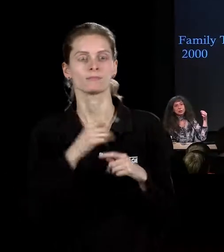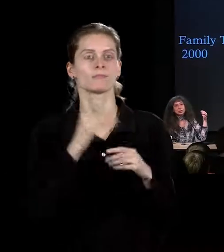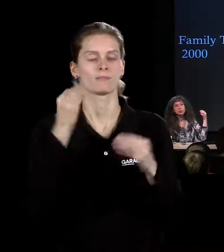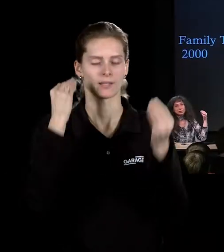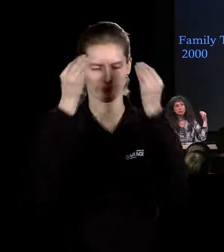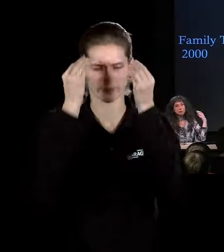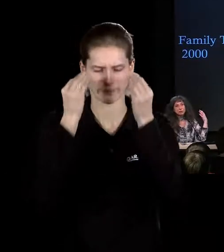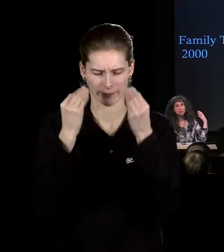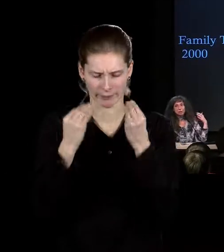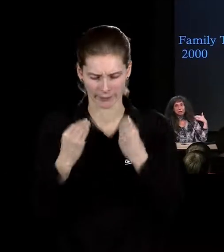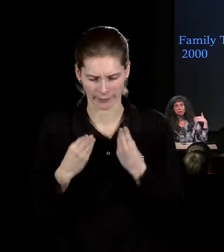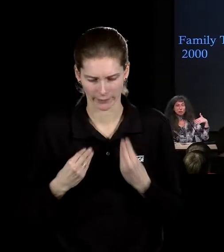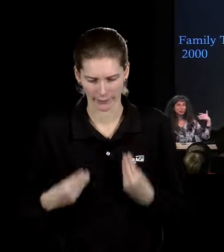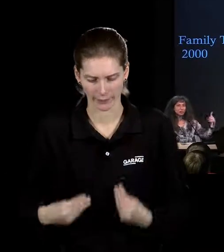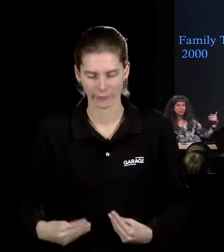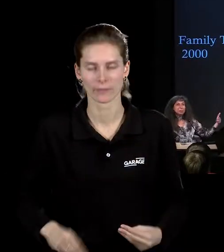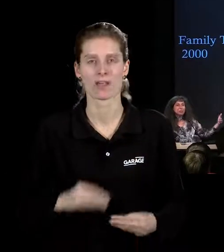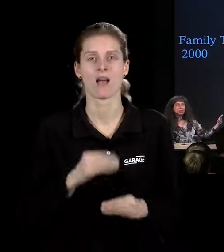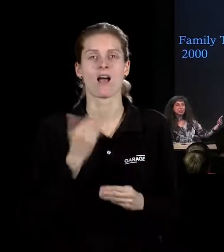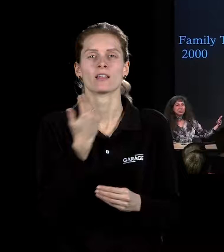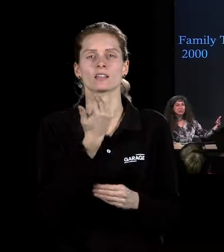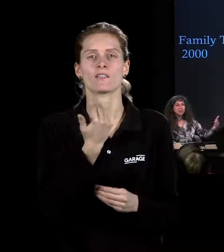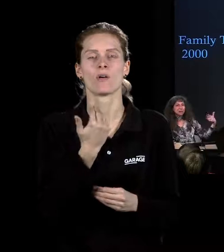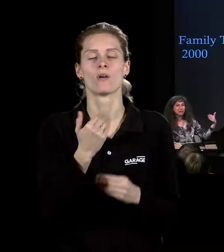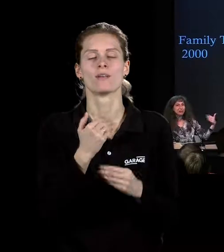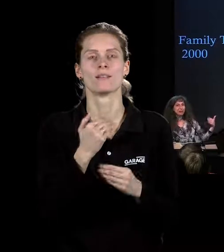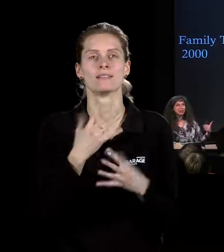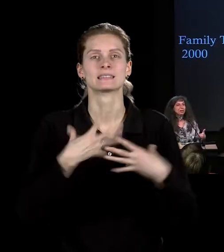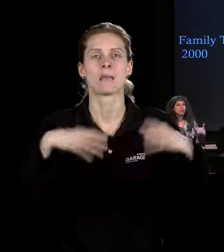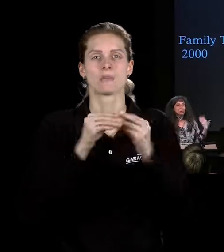именами предков, всеми именами вот его семейного древа.